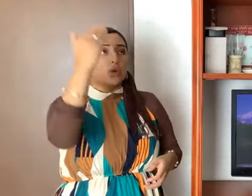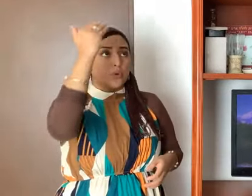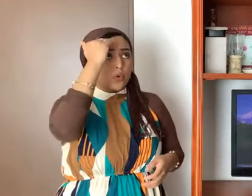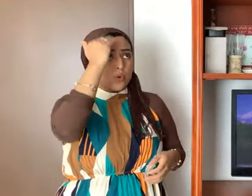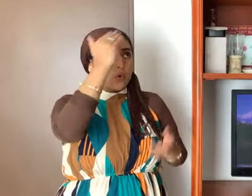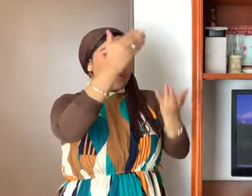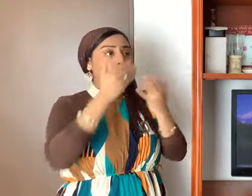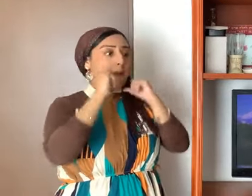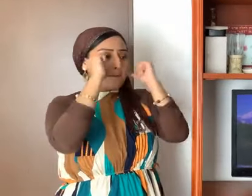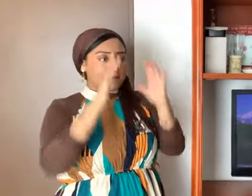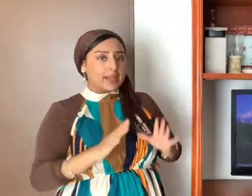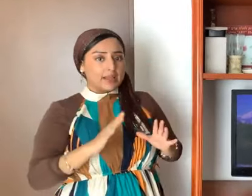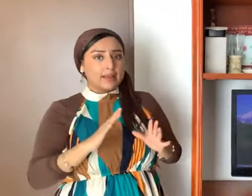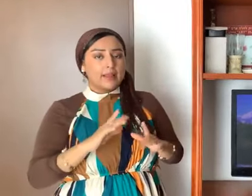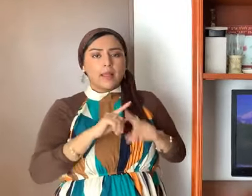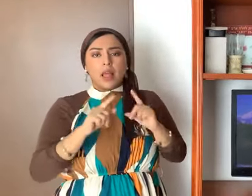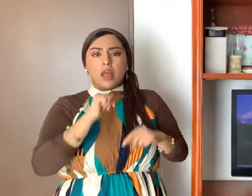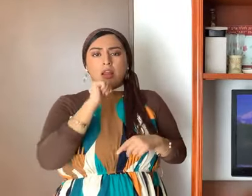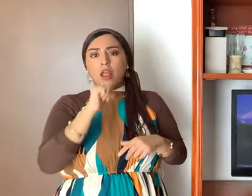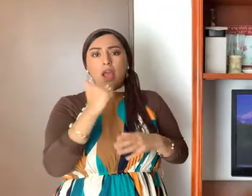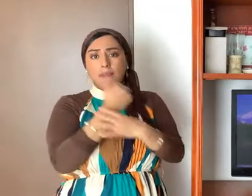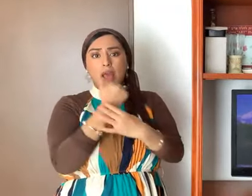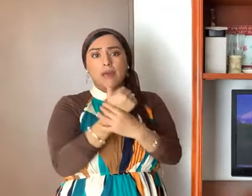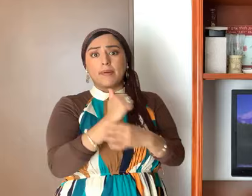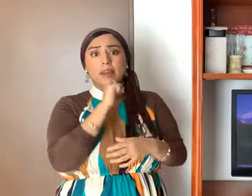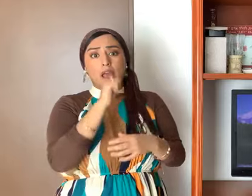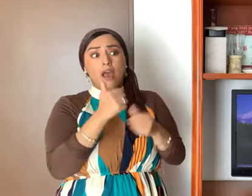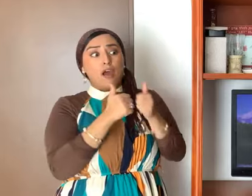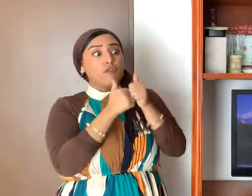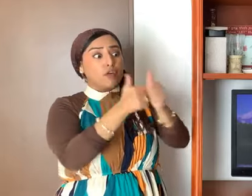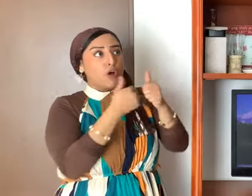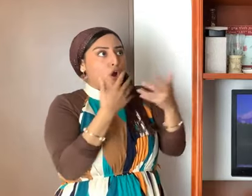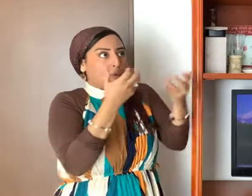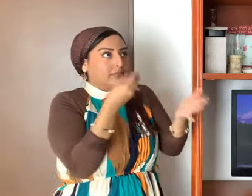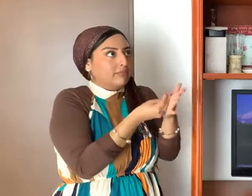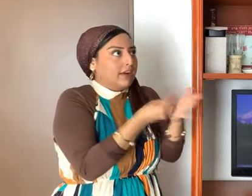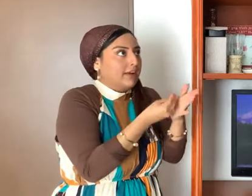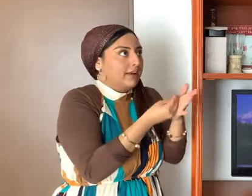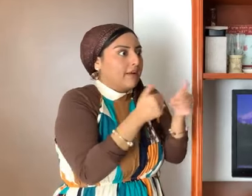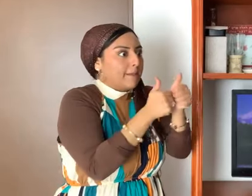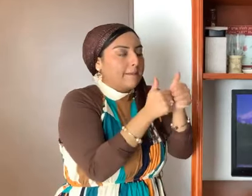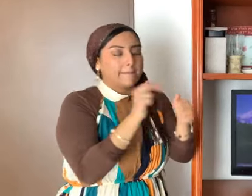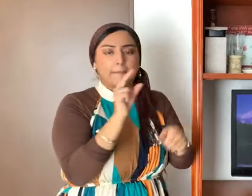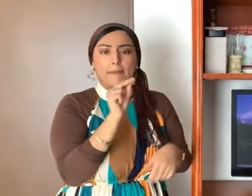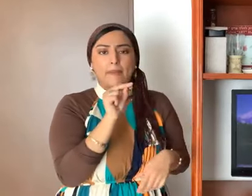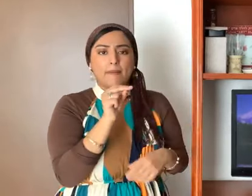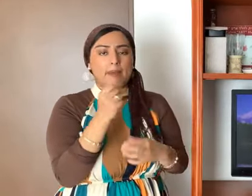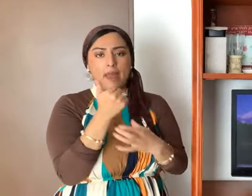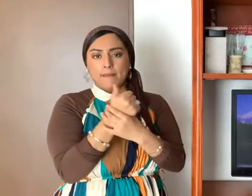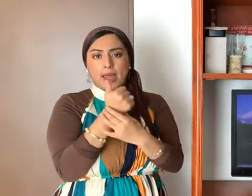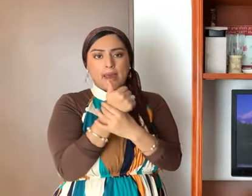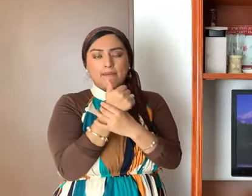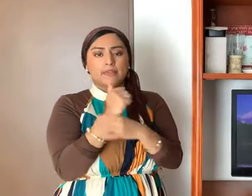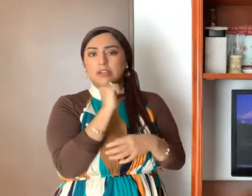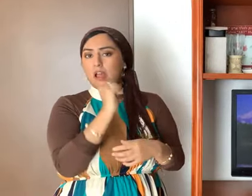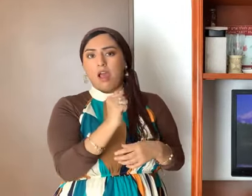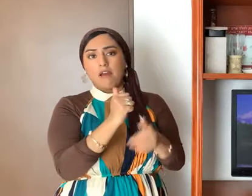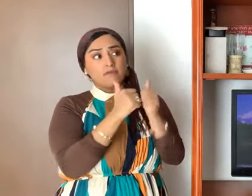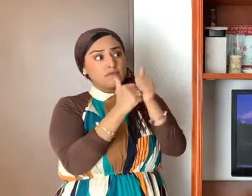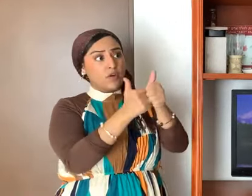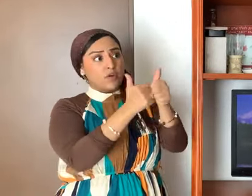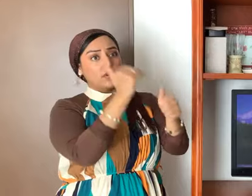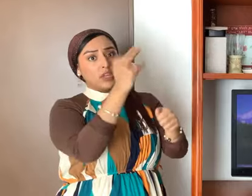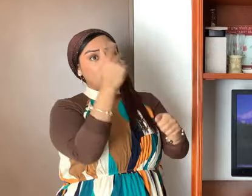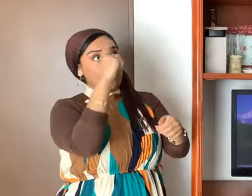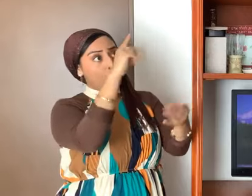iba a bendecir, pero no lo siguió por una bendición. Abraham no siguió a Yahweh